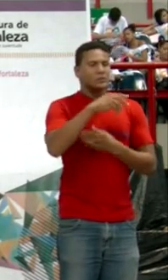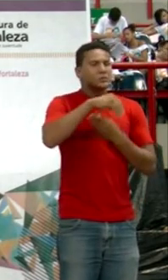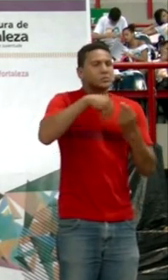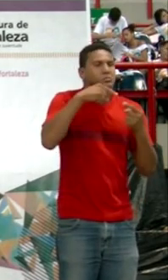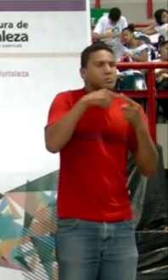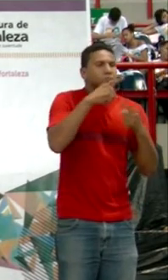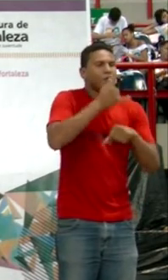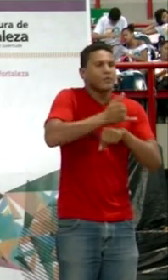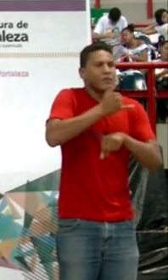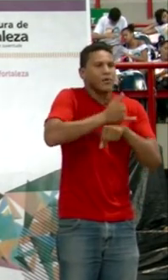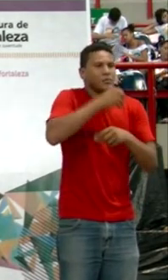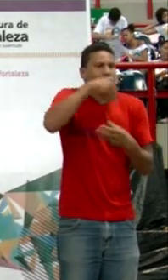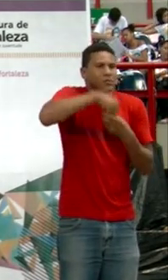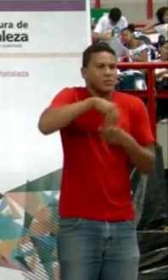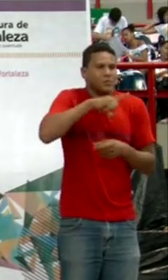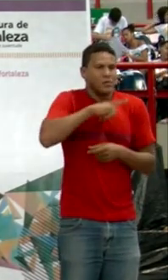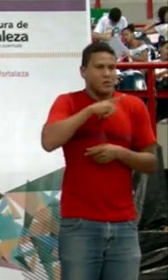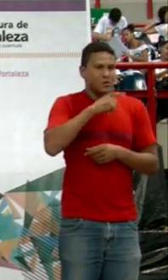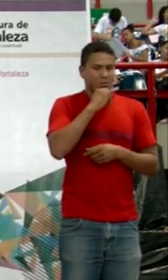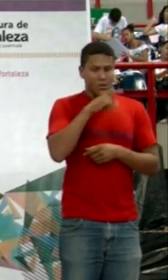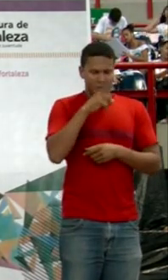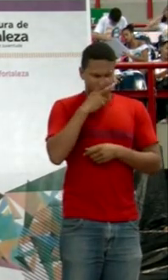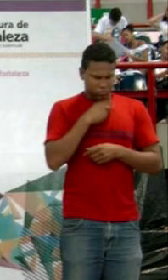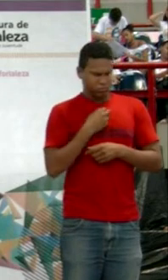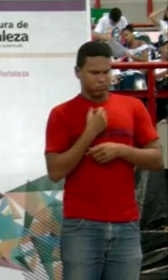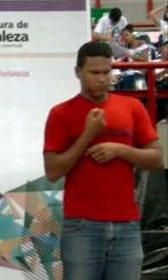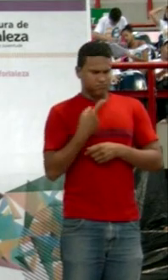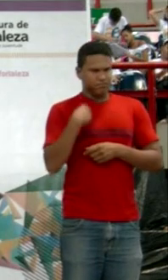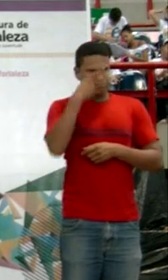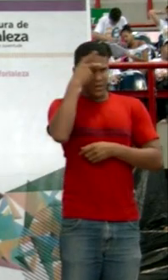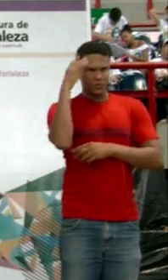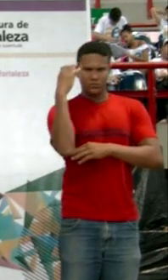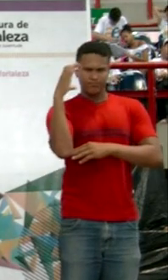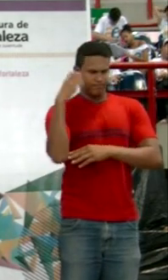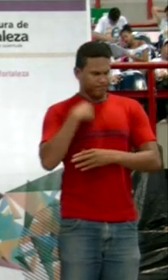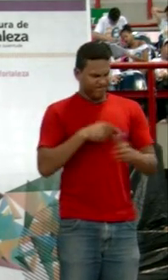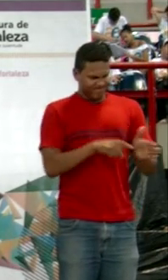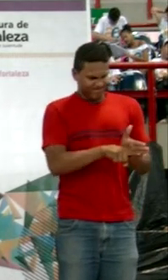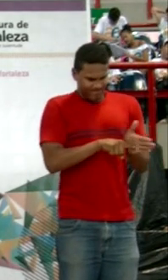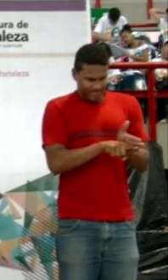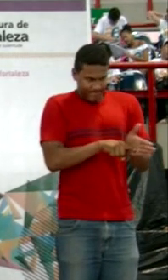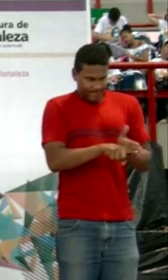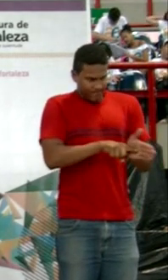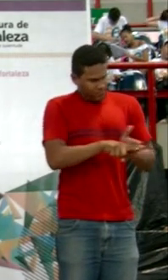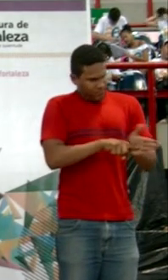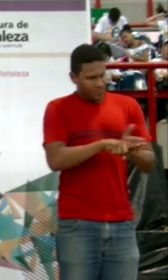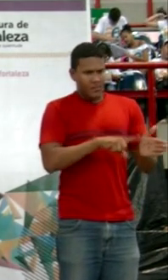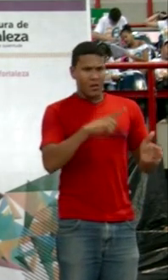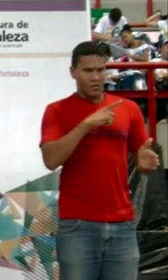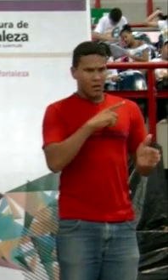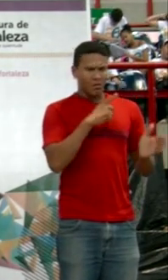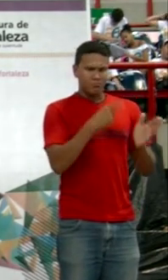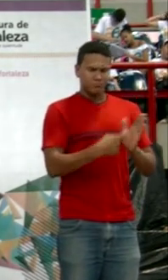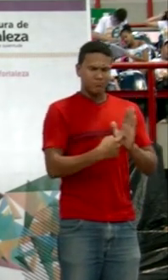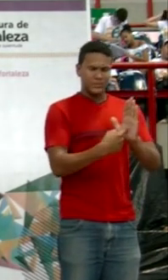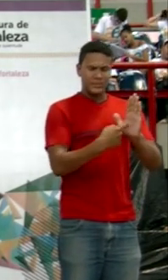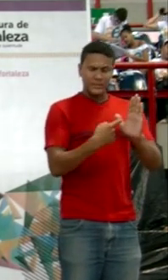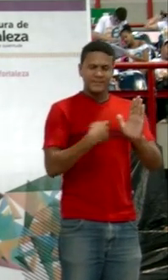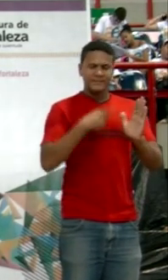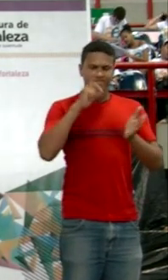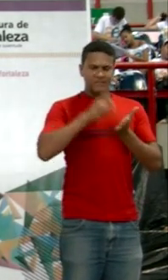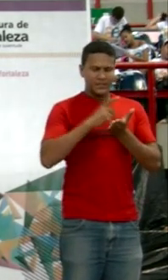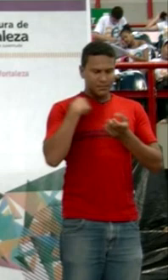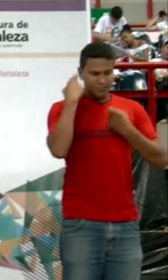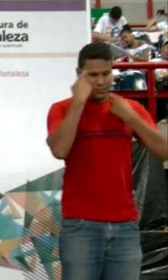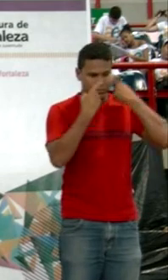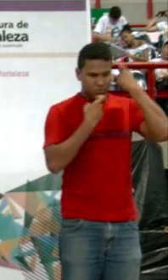Esse fenômeno tem sido bastante pesquisado pelos cientistas e representa uma grande preocupação entre